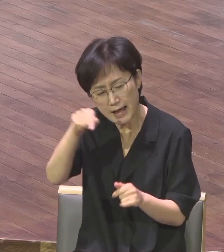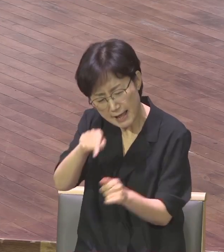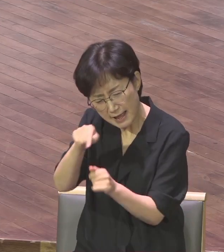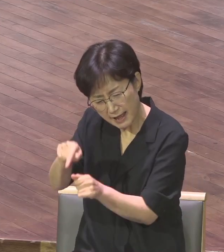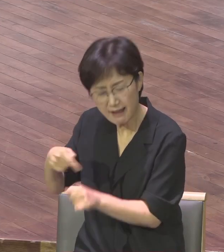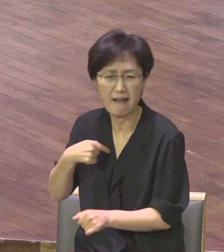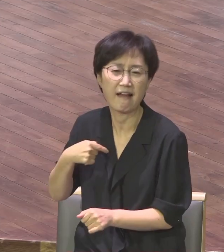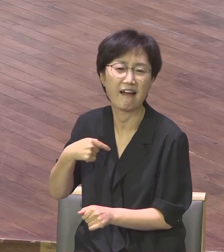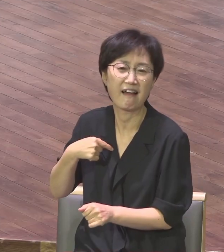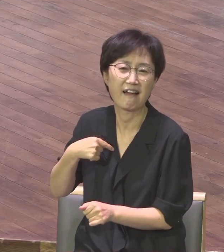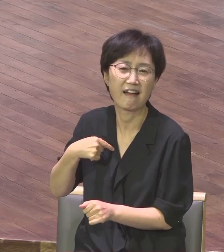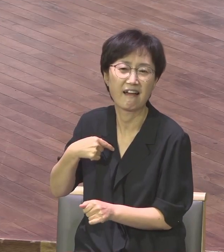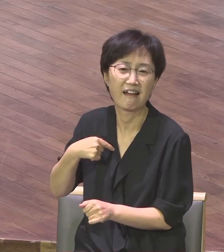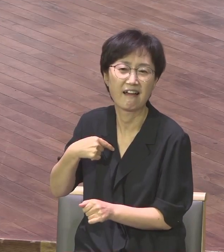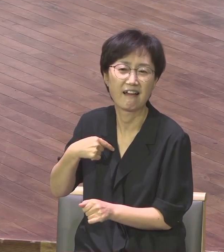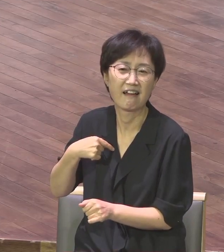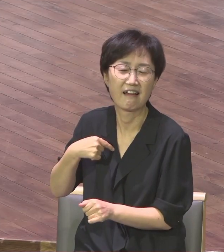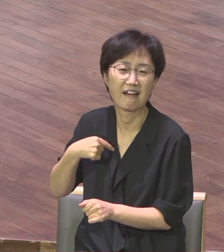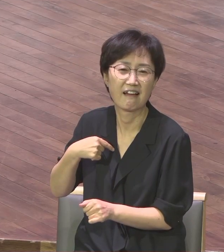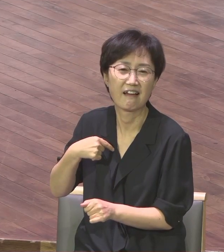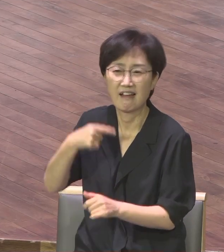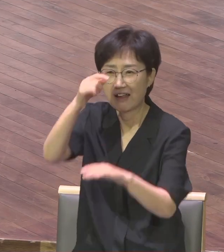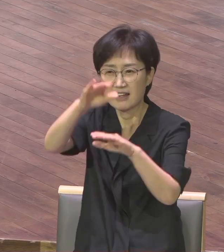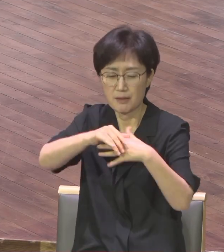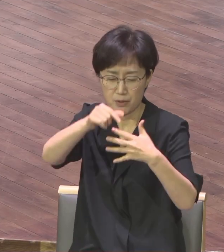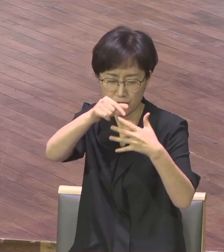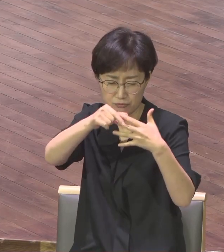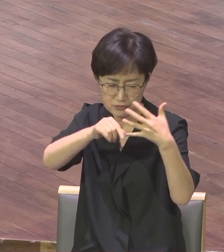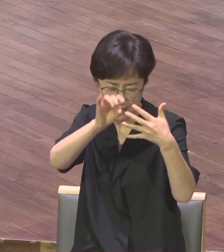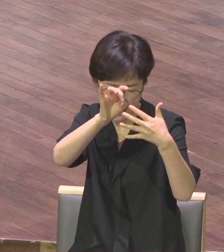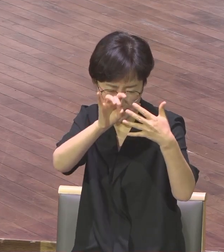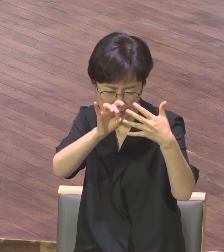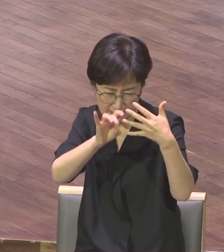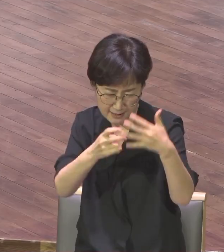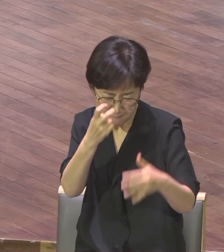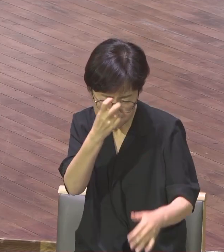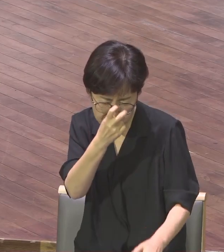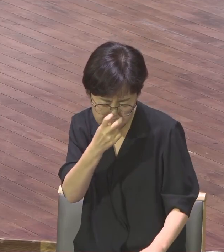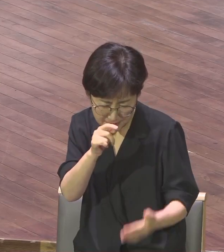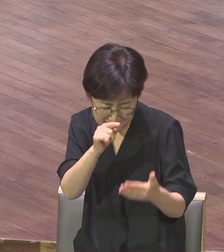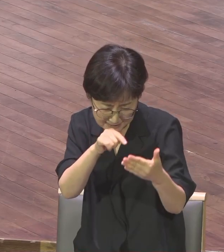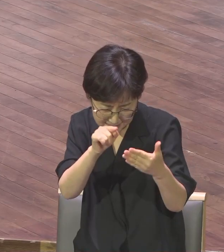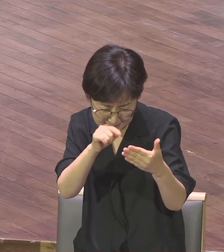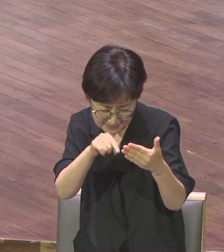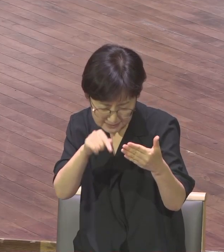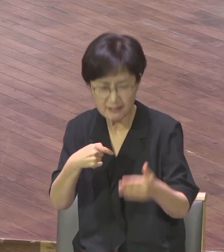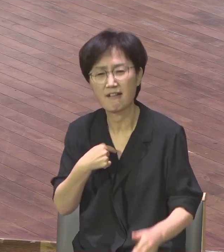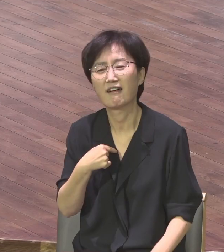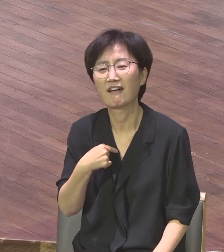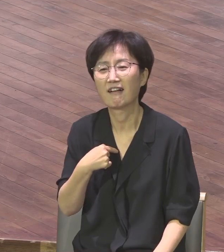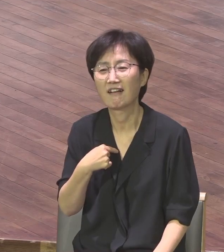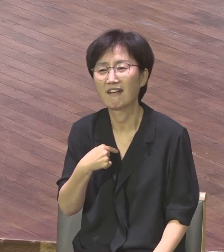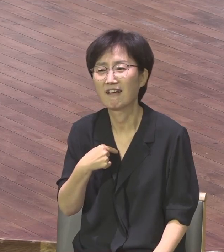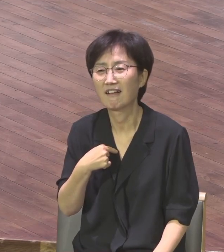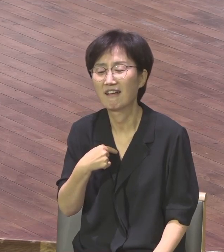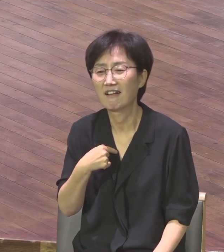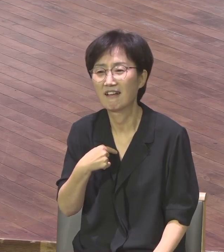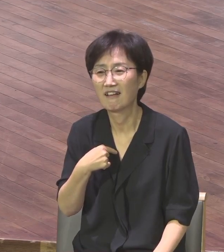까지 모든 예배 순서, 모든 순서 전부 다 제가 체크합니다.